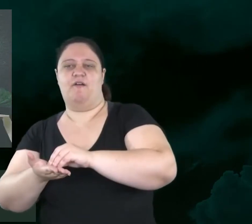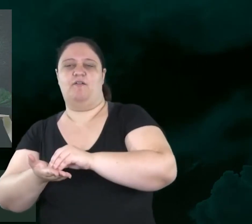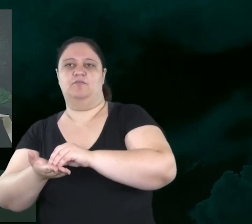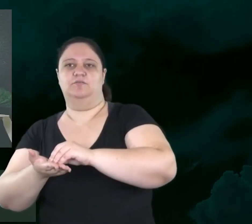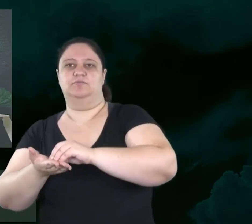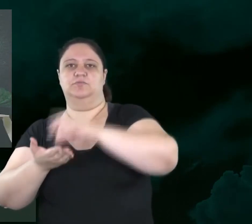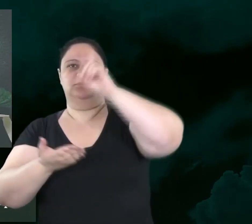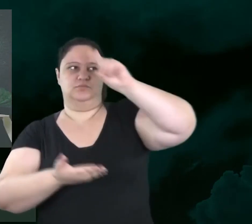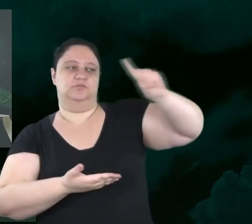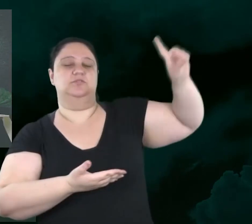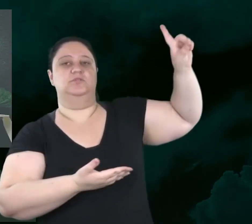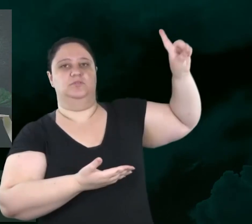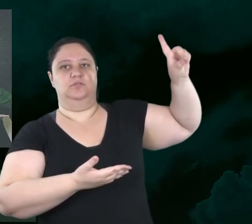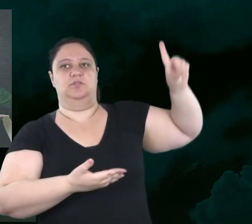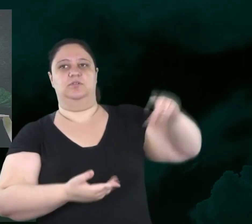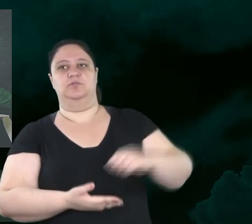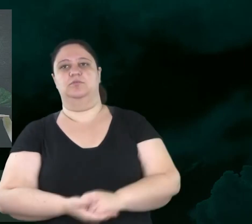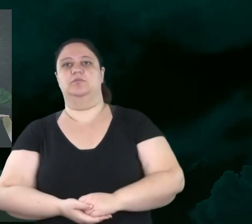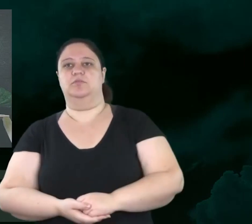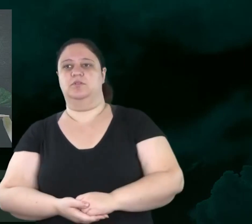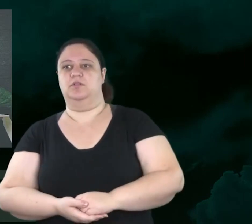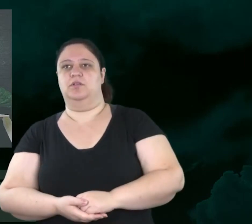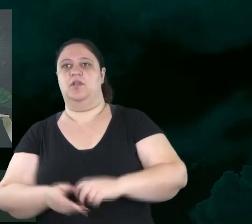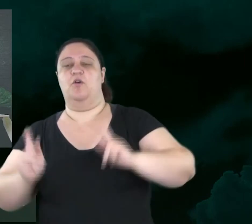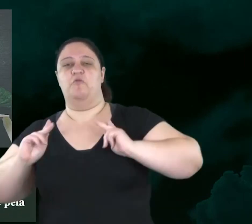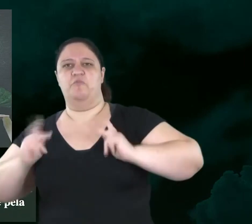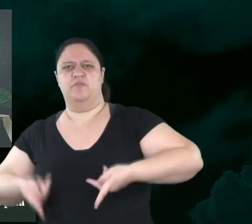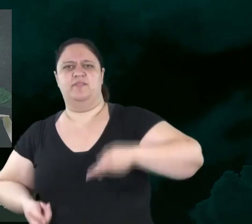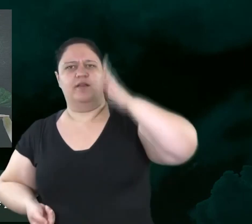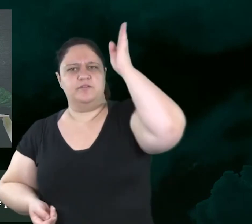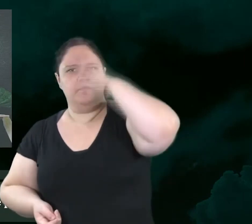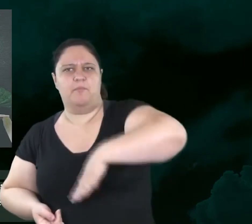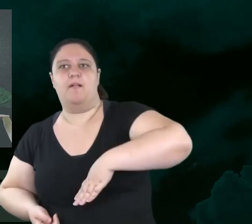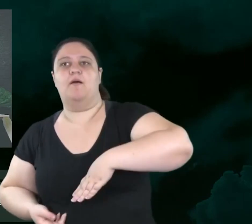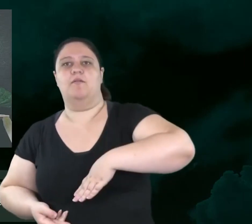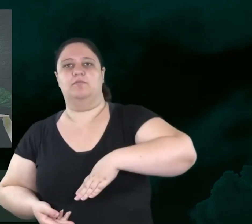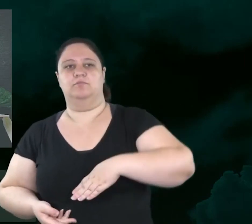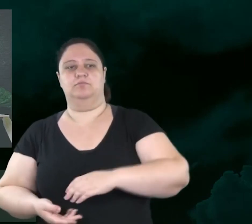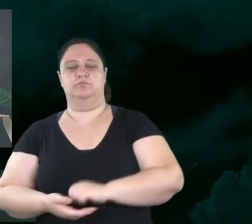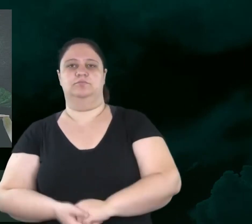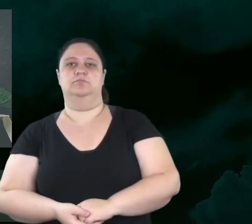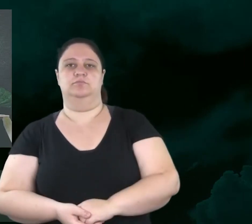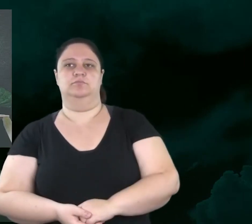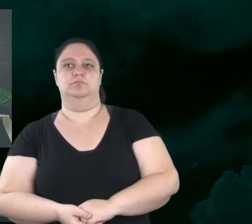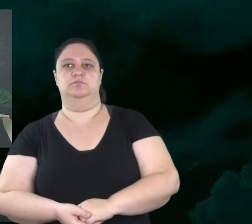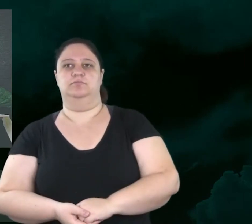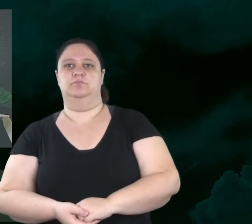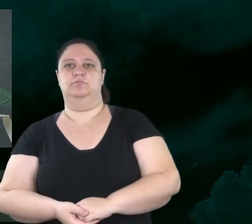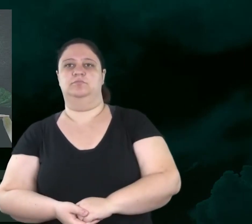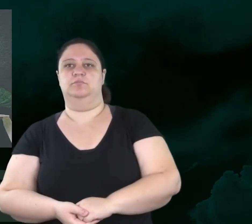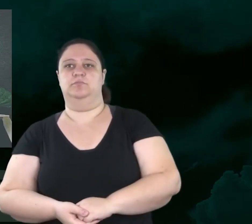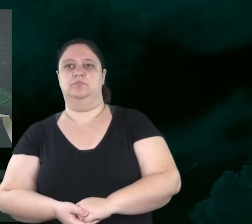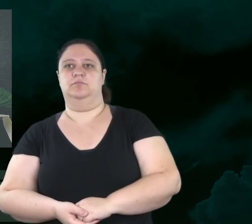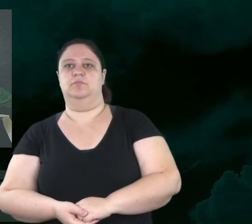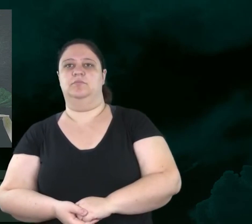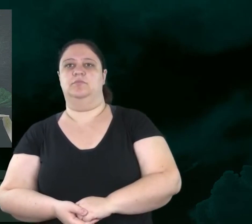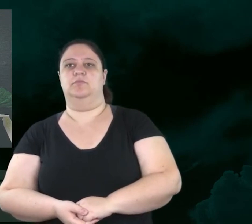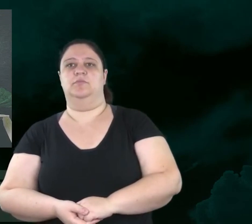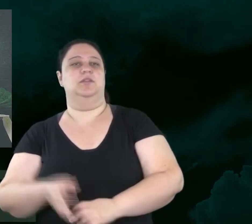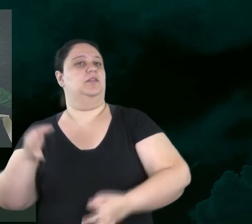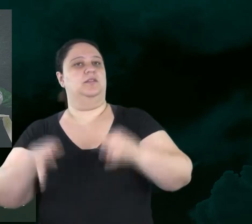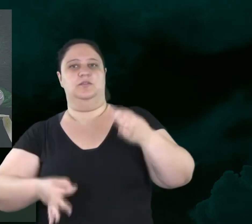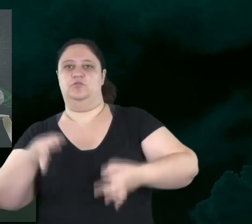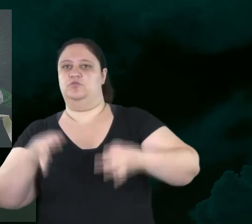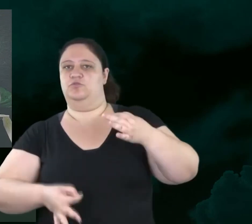dos homens que detêm a verdade pela injustiça.